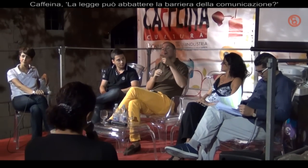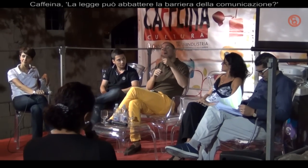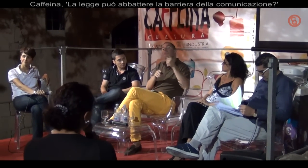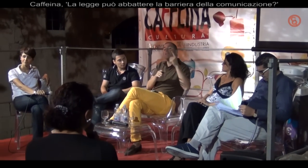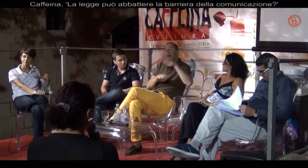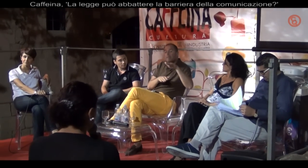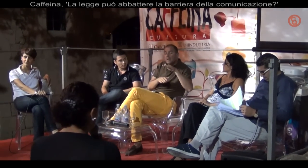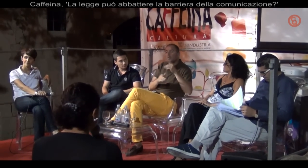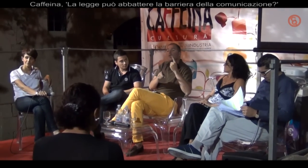proprio le scuole dice che